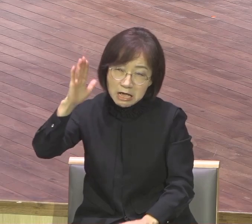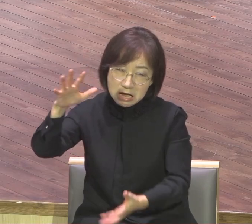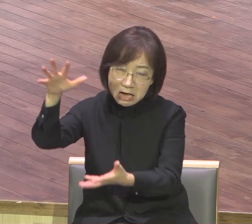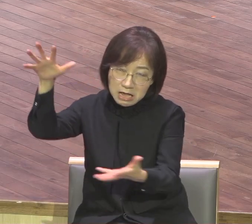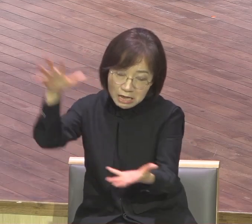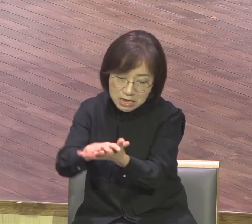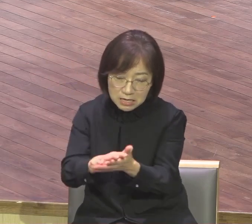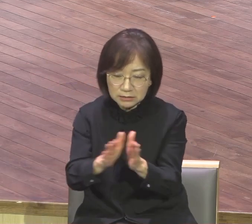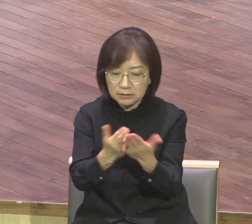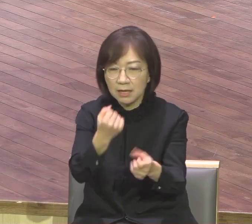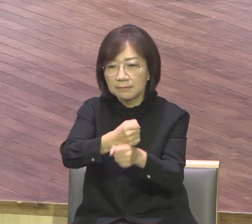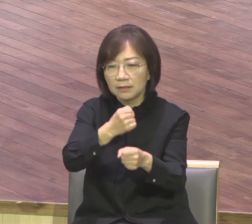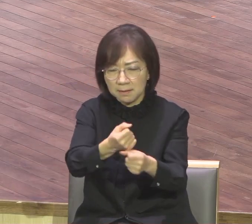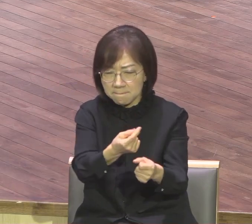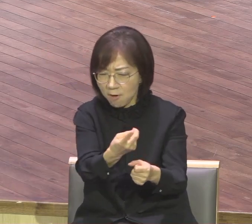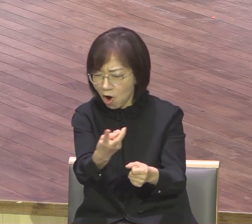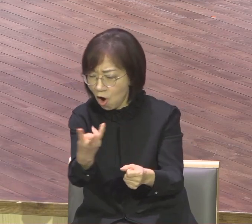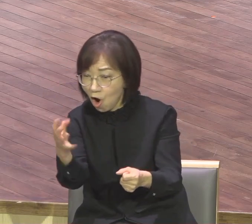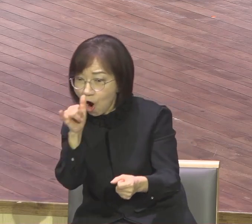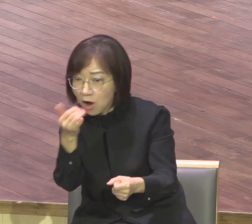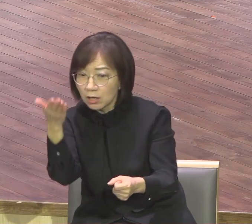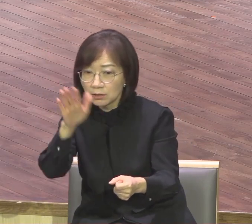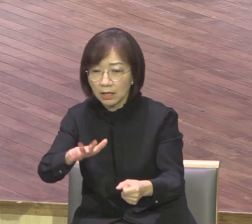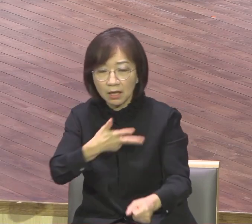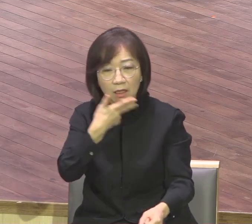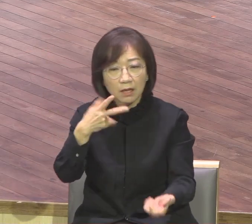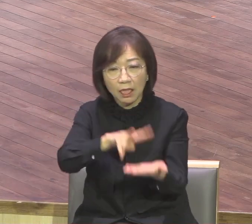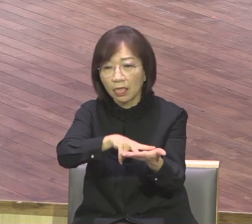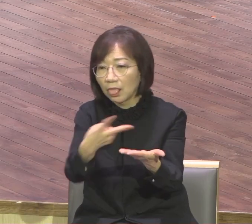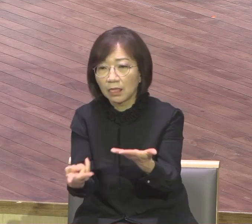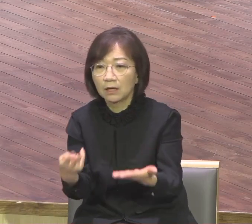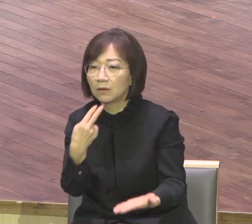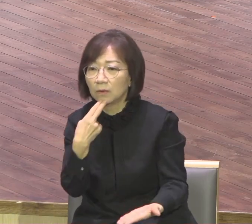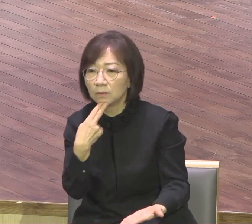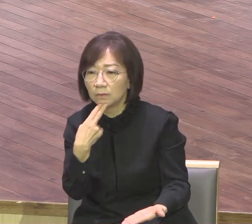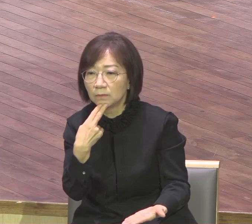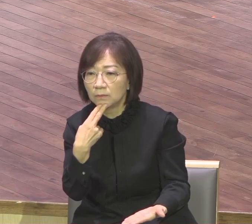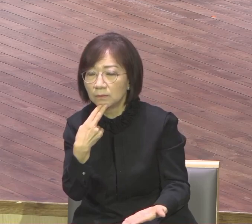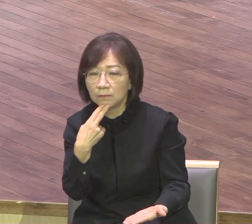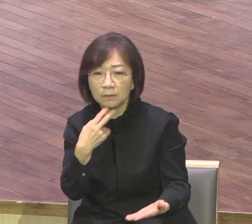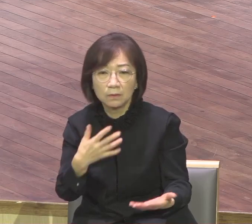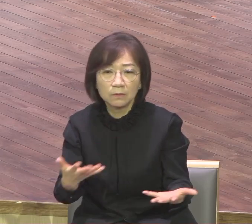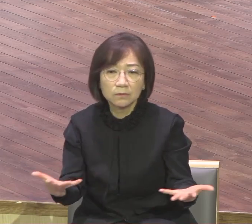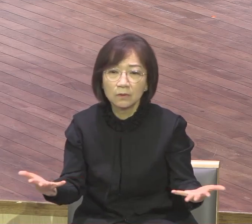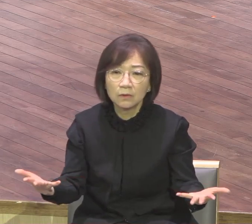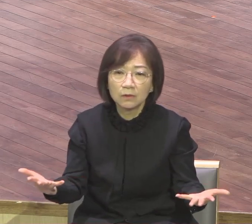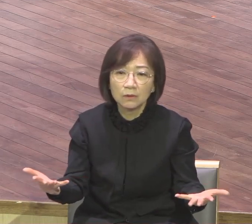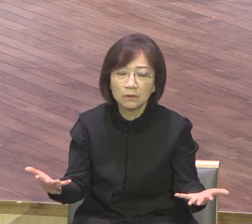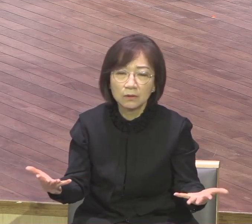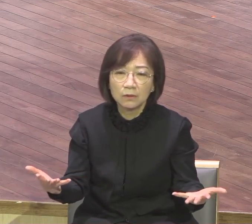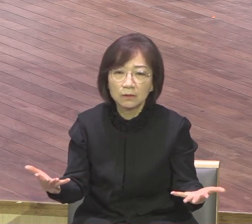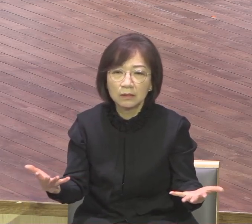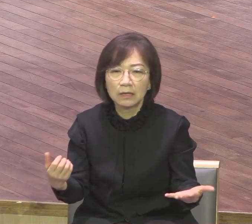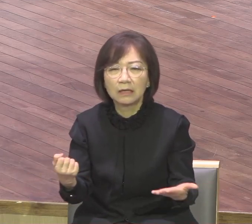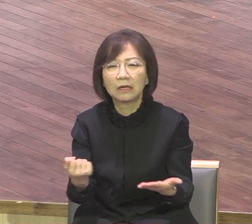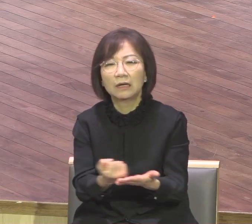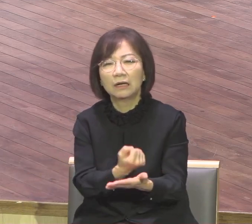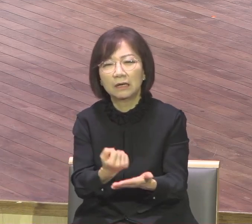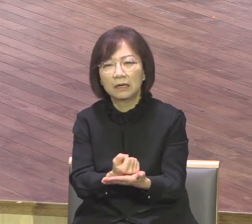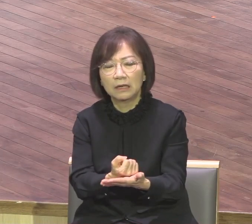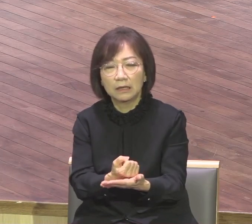된 번역한 서교집이 없어요. Y tengo muchas predicaciones, pero no hay uno que esté traducido.